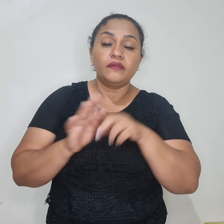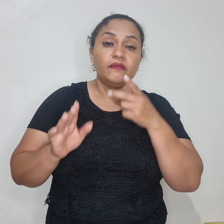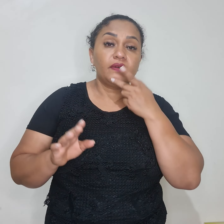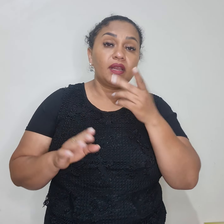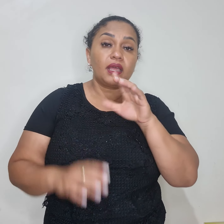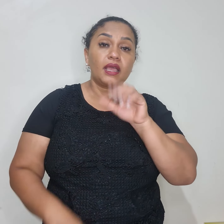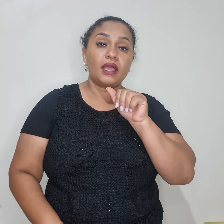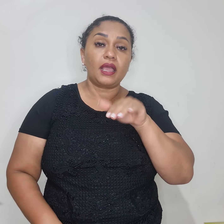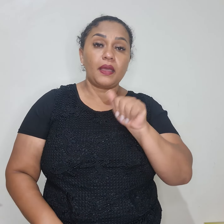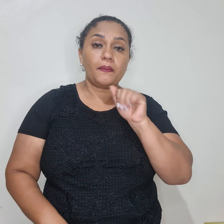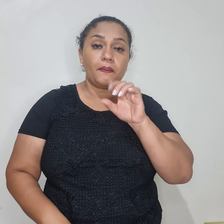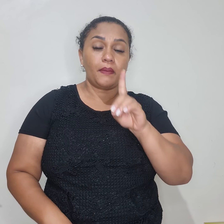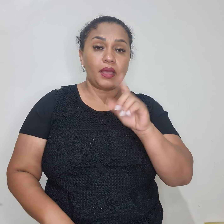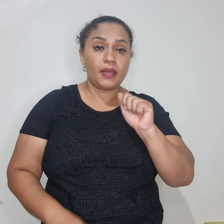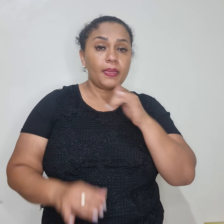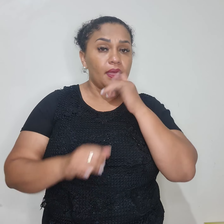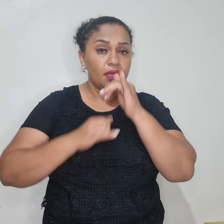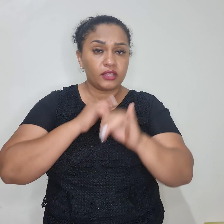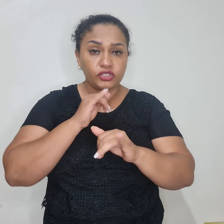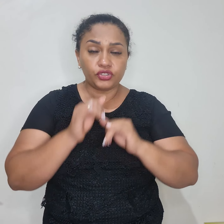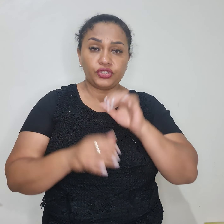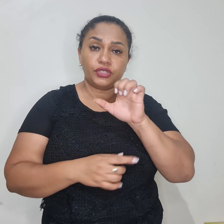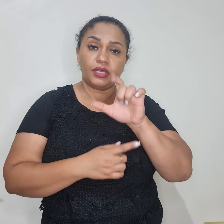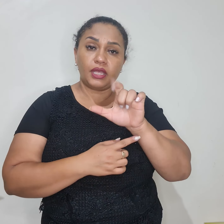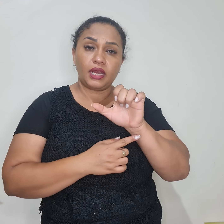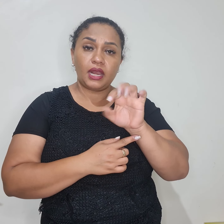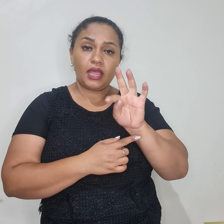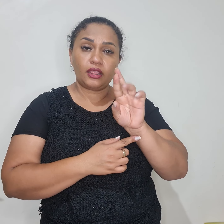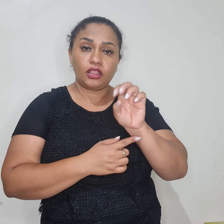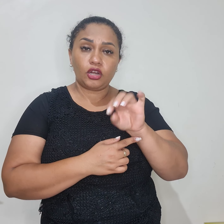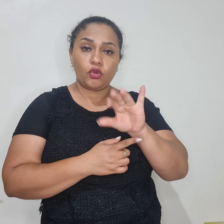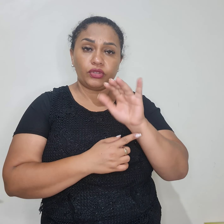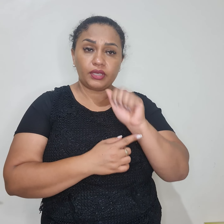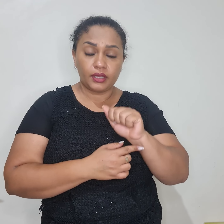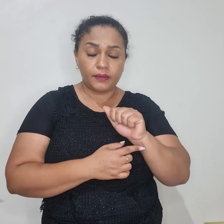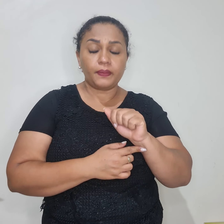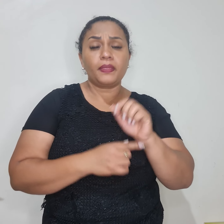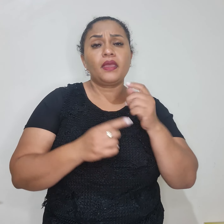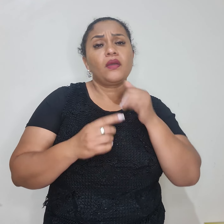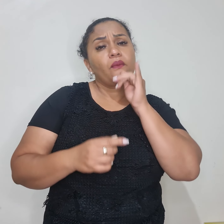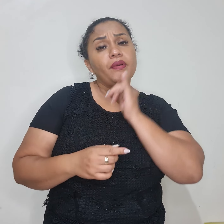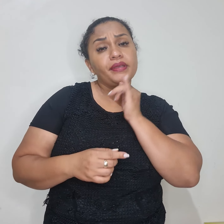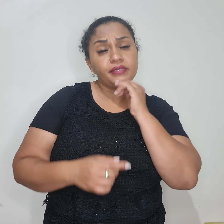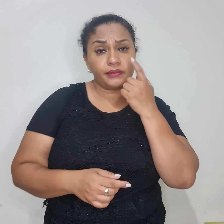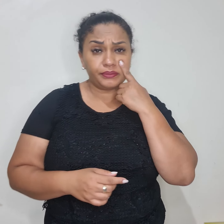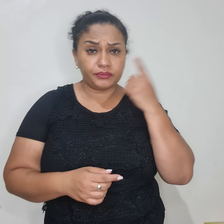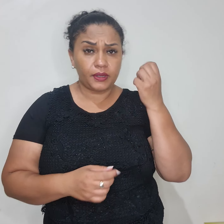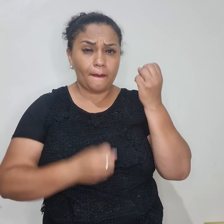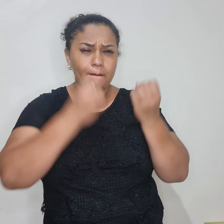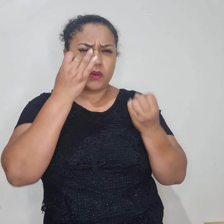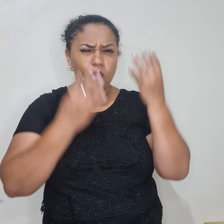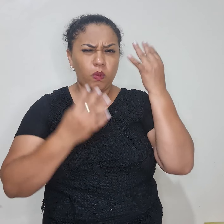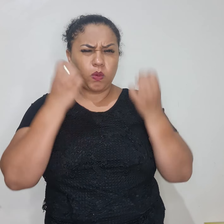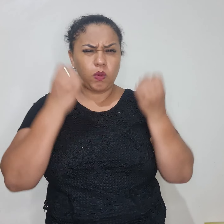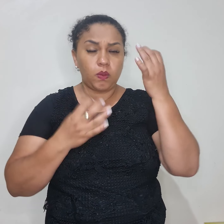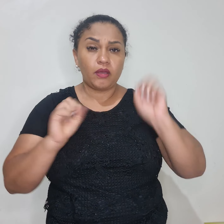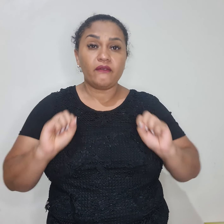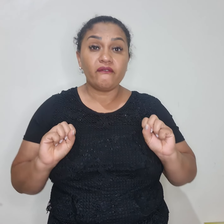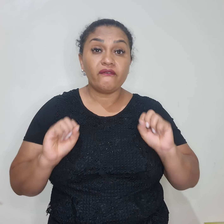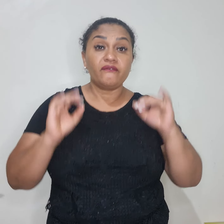esses elétrons. Um exemplo do modelo de Rutherford nós podemos observar nos fogos de artifício. Quando tem festa de final de ano, é comum vermos esses